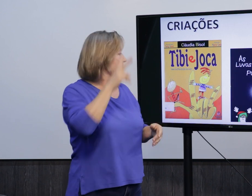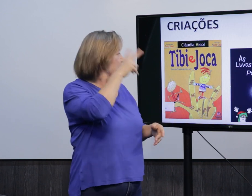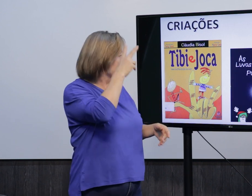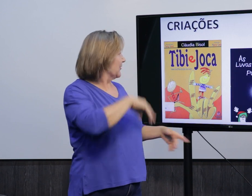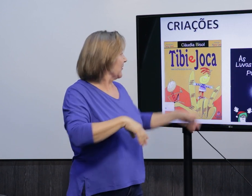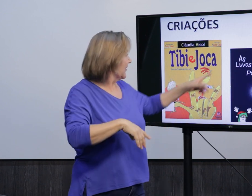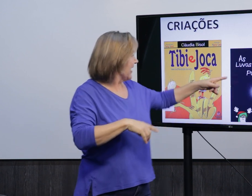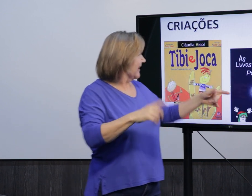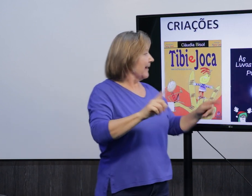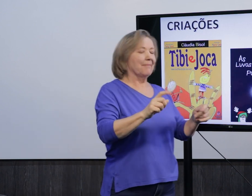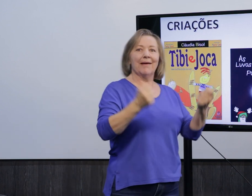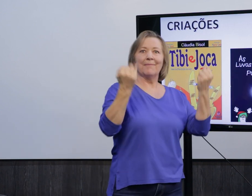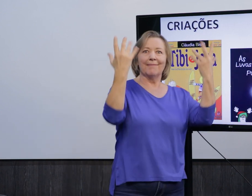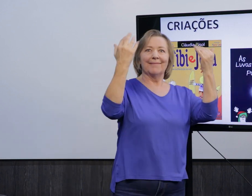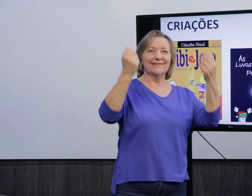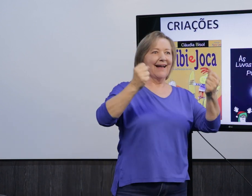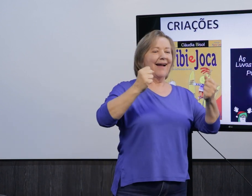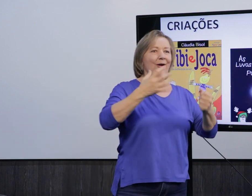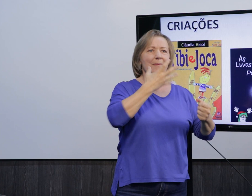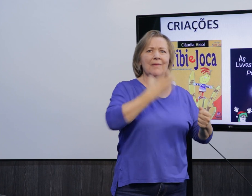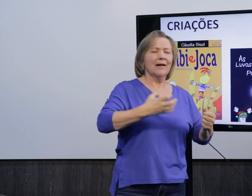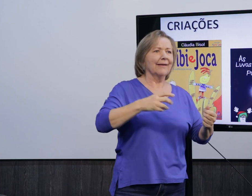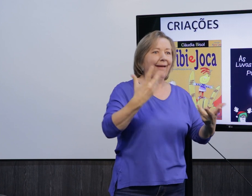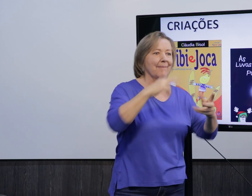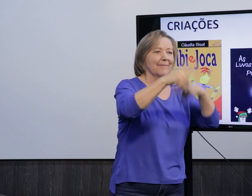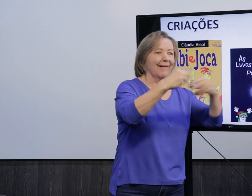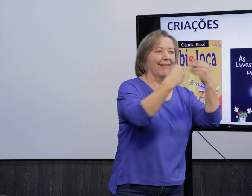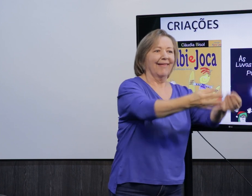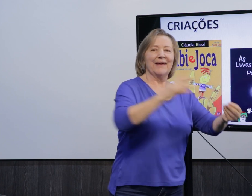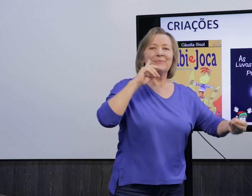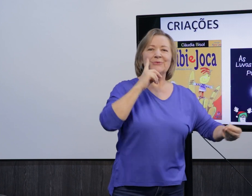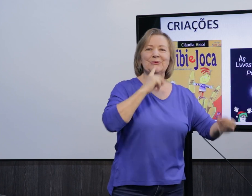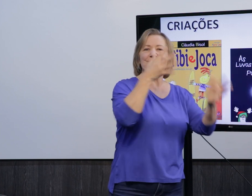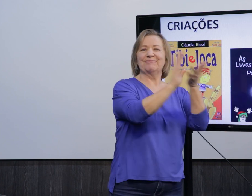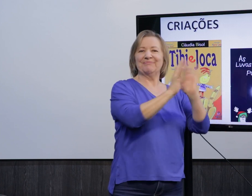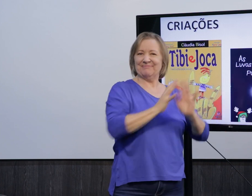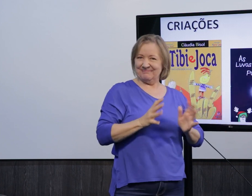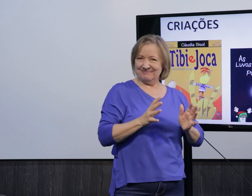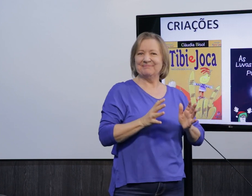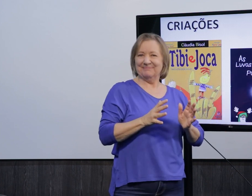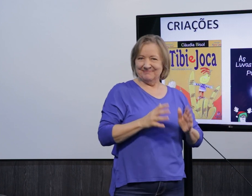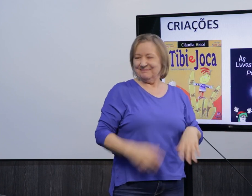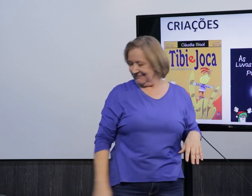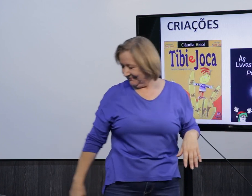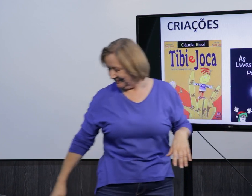essa história e também né tem as luvas mágicas do Papai Noel que sinaliza e é